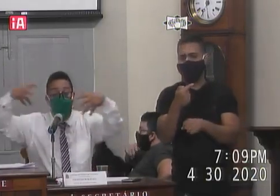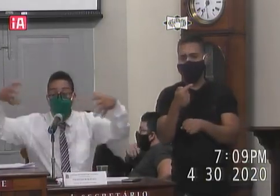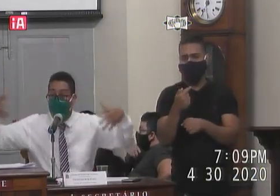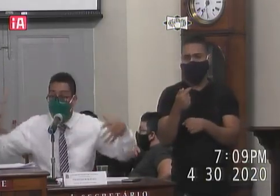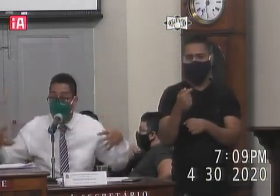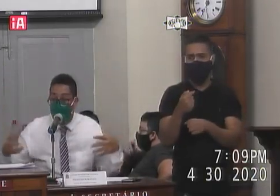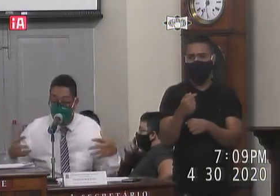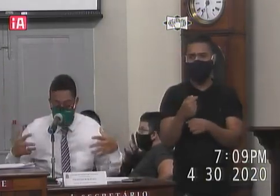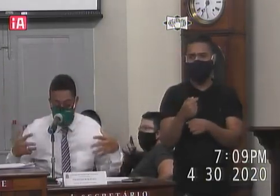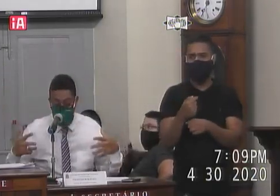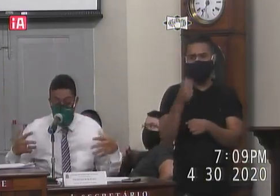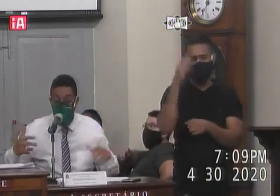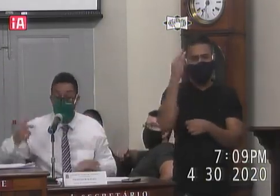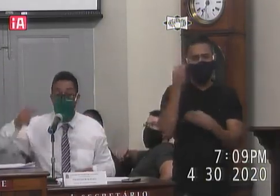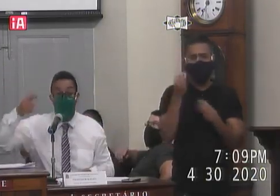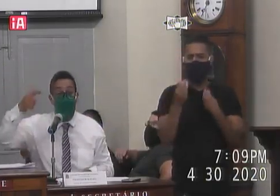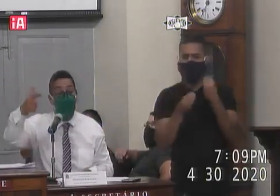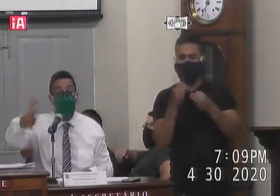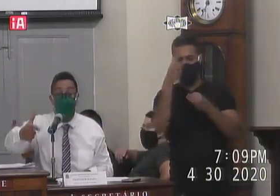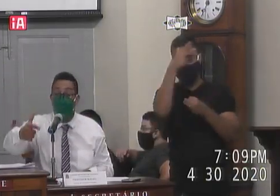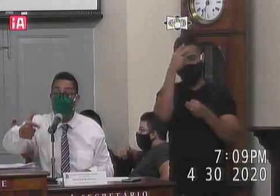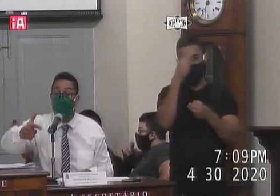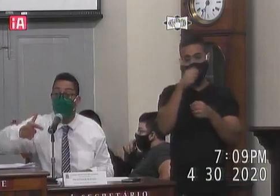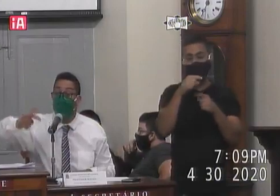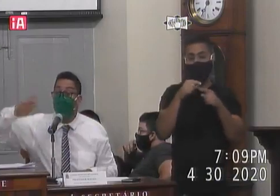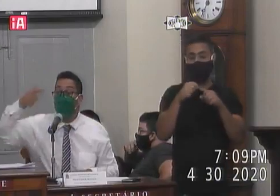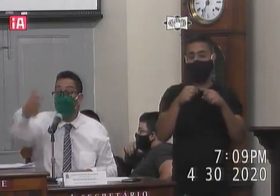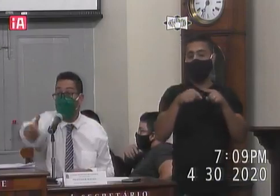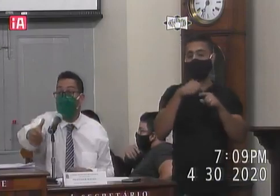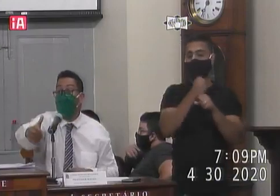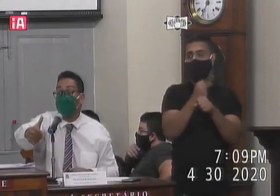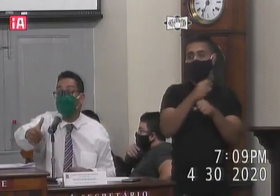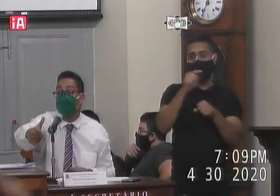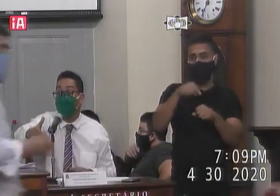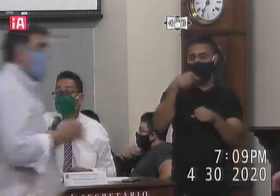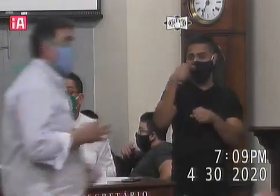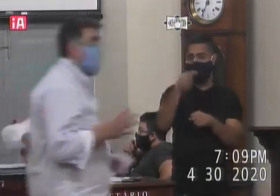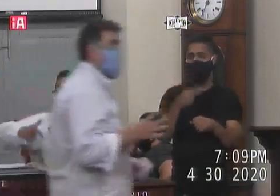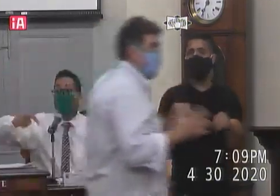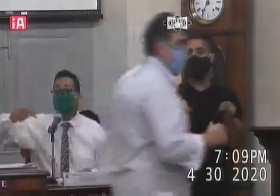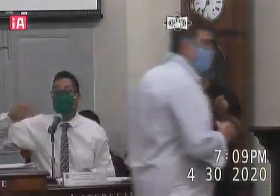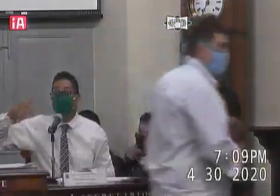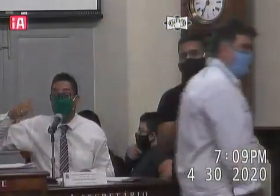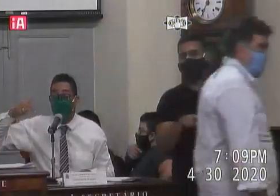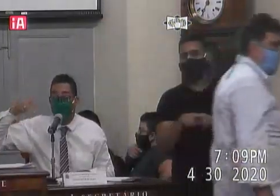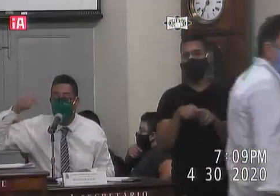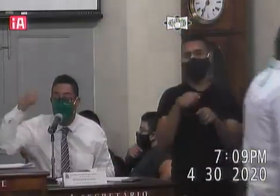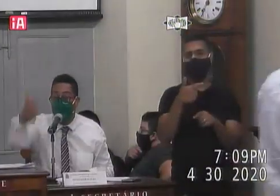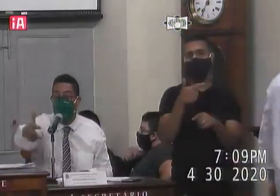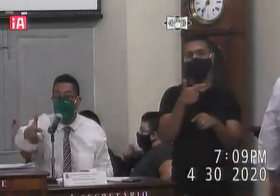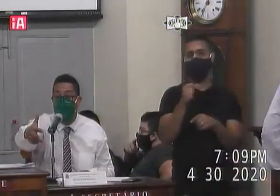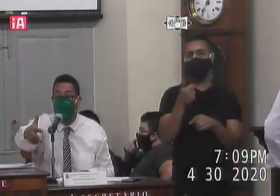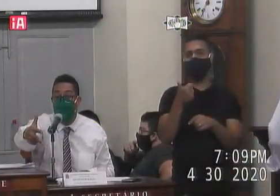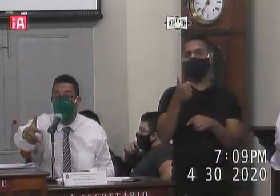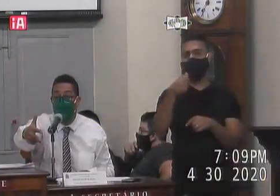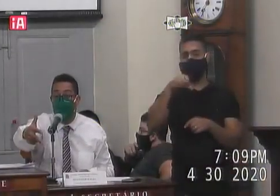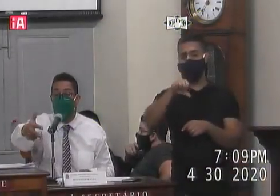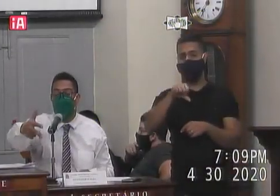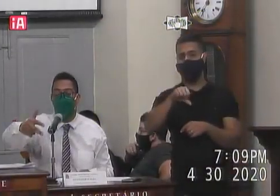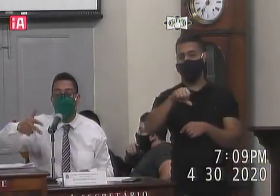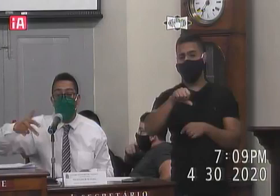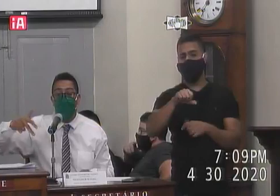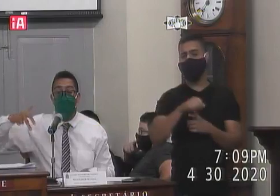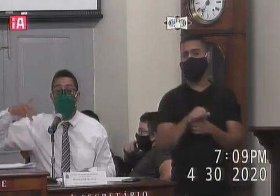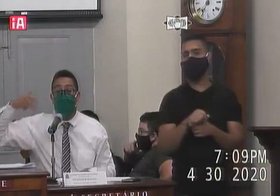como a prefeitura que eu peguei. Em 2018, foi o precatório. Em 2019,